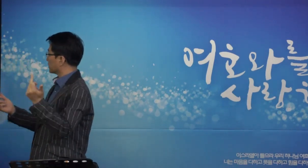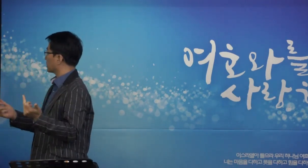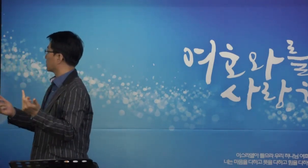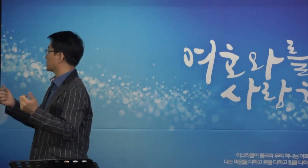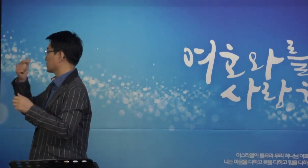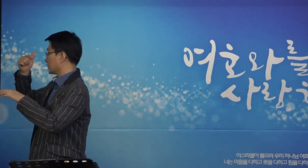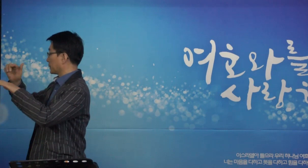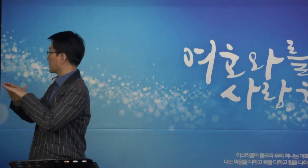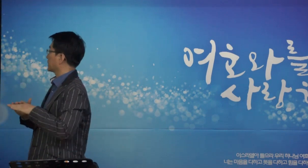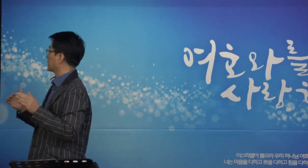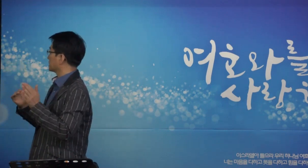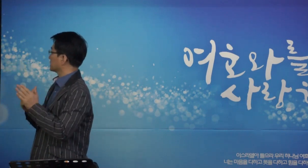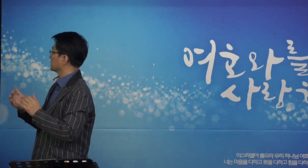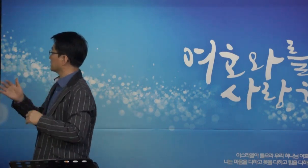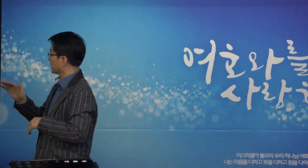이 산에서 예배하였는데